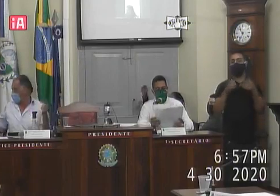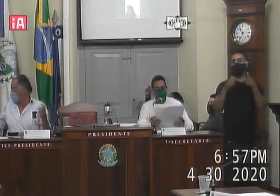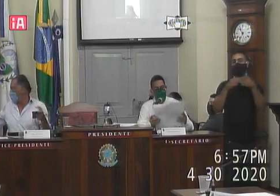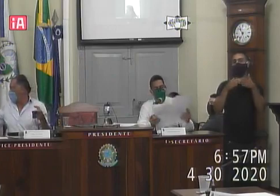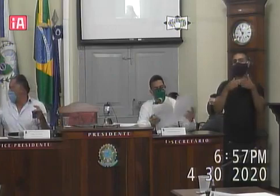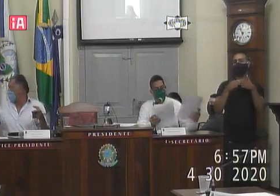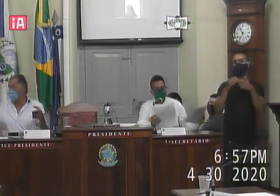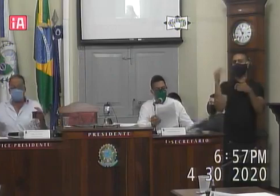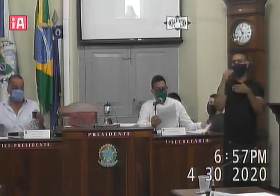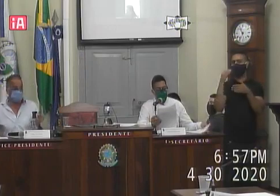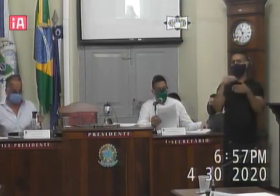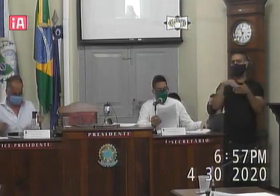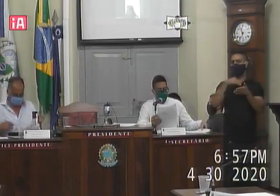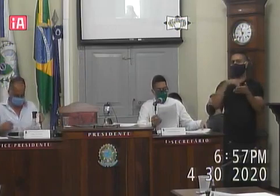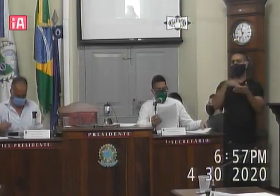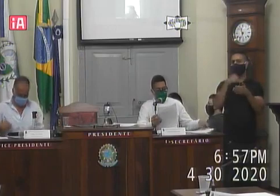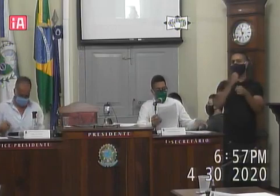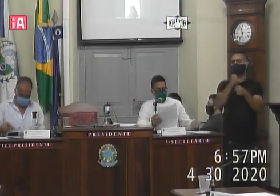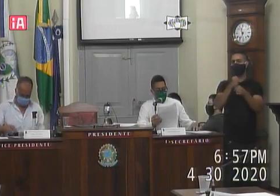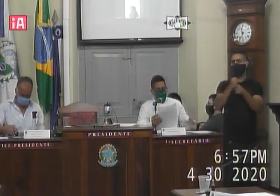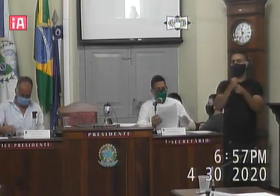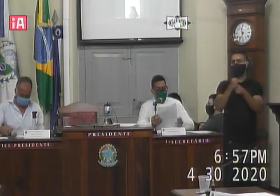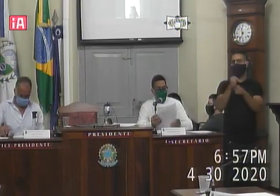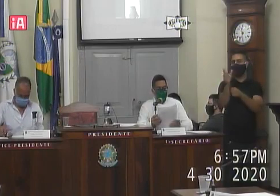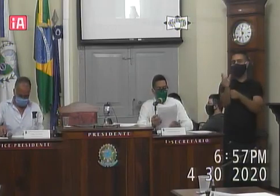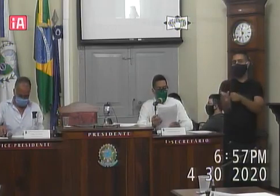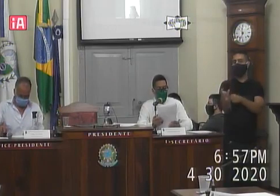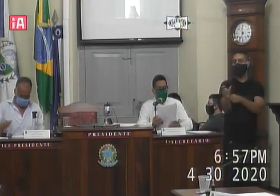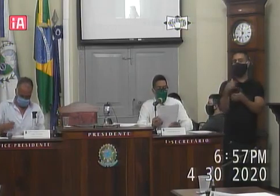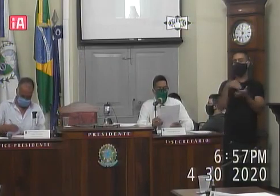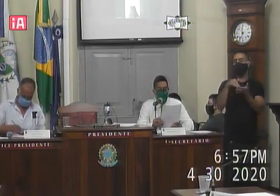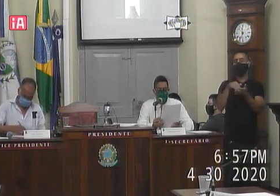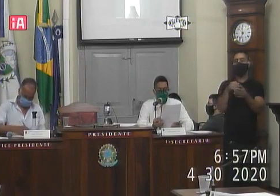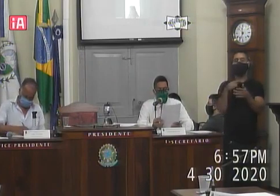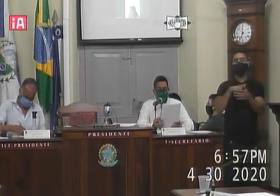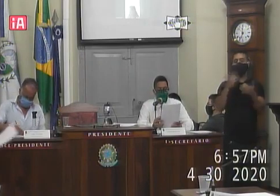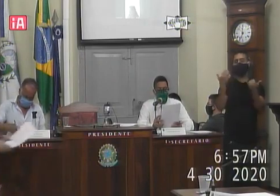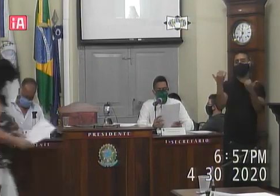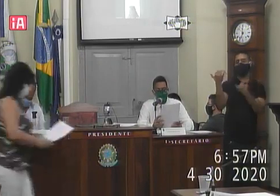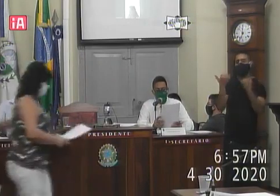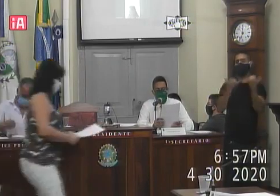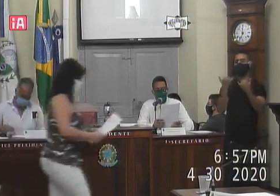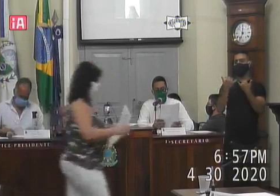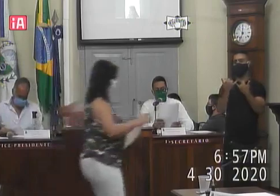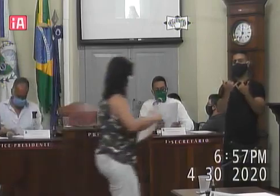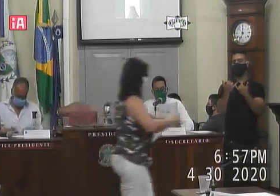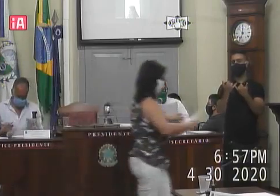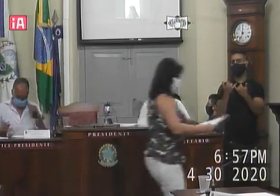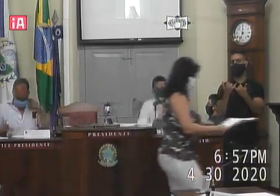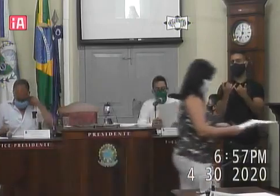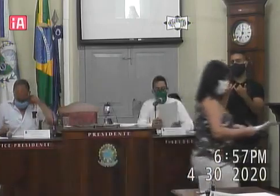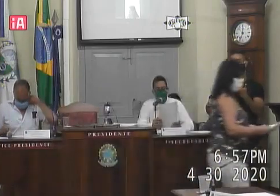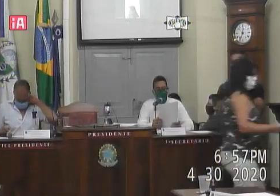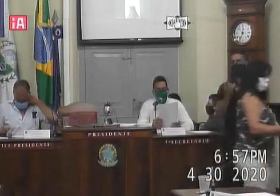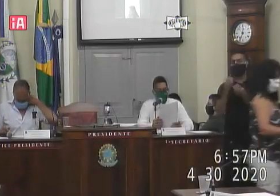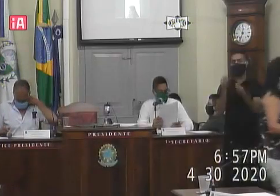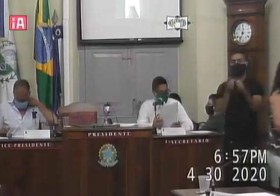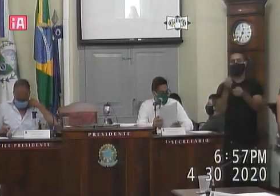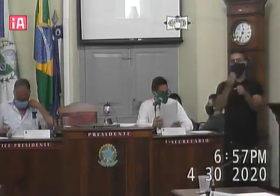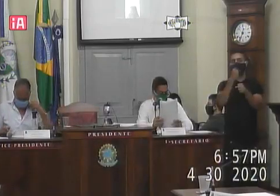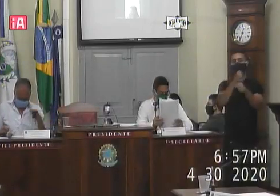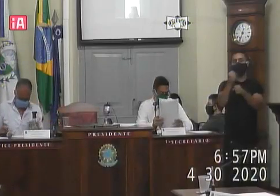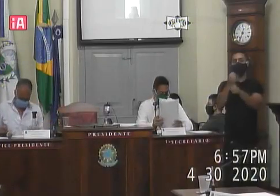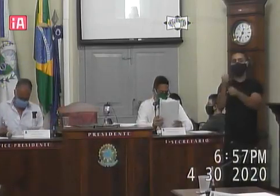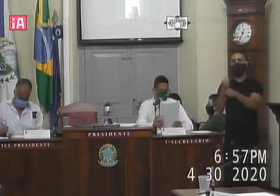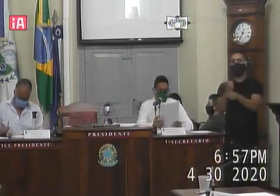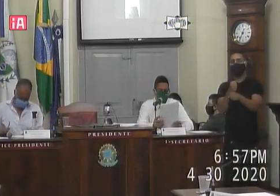Secretaria de Obras, na pessoa do secretário, informações sobre início da obra da quadra